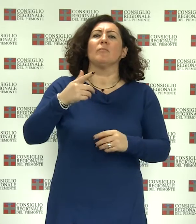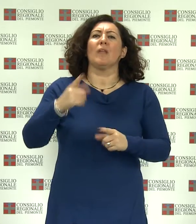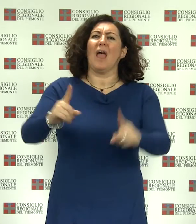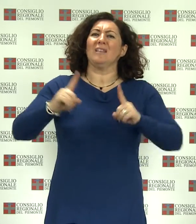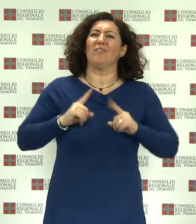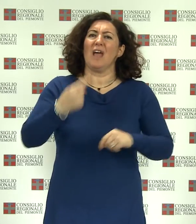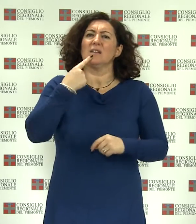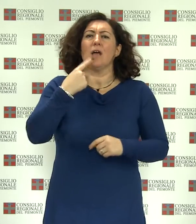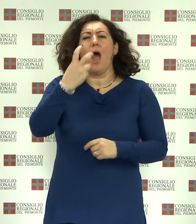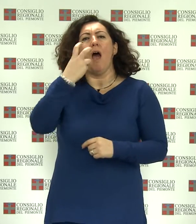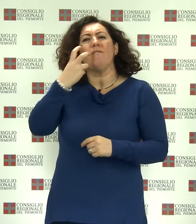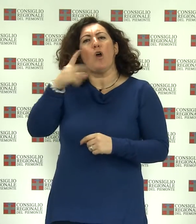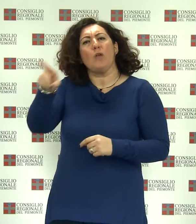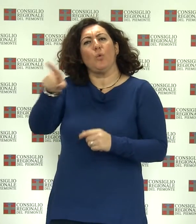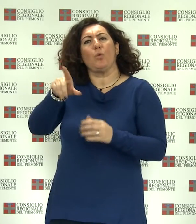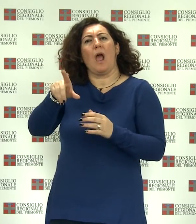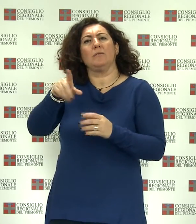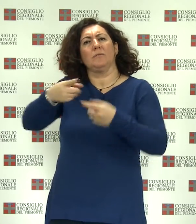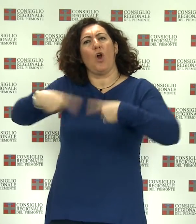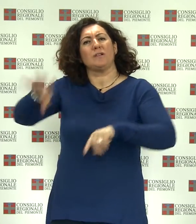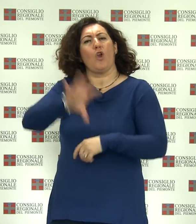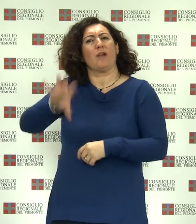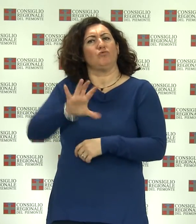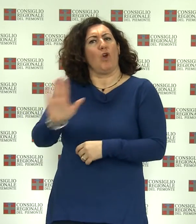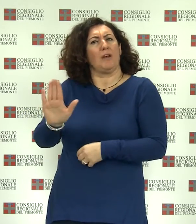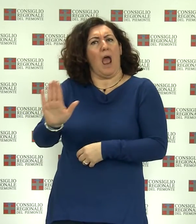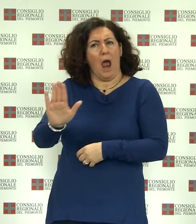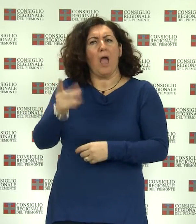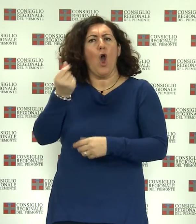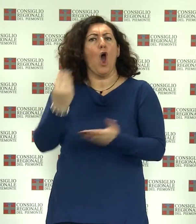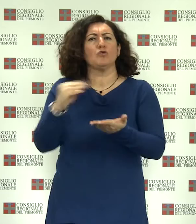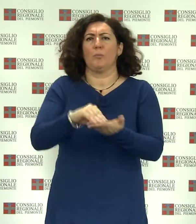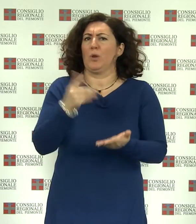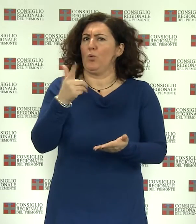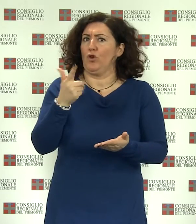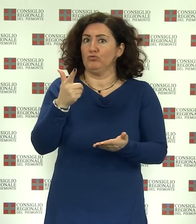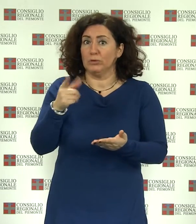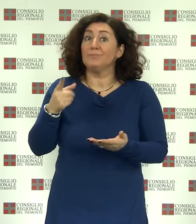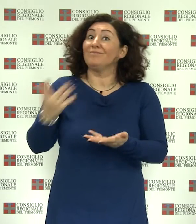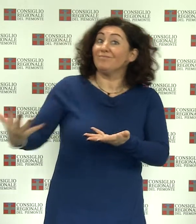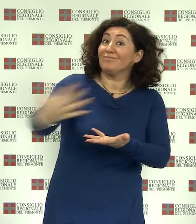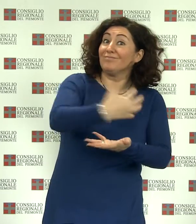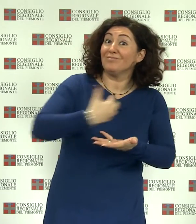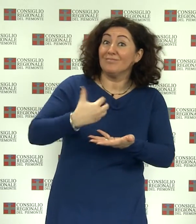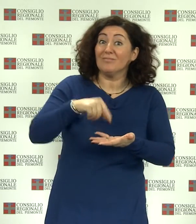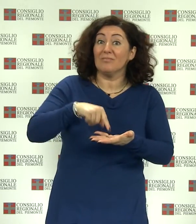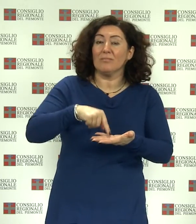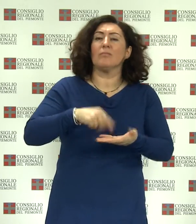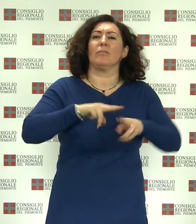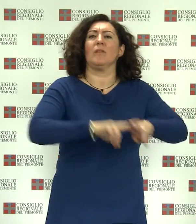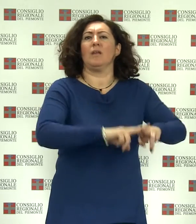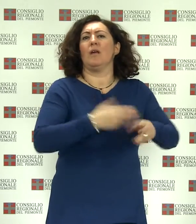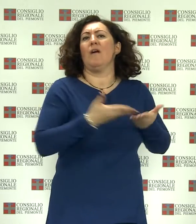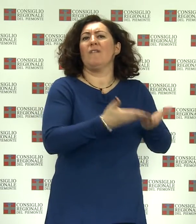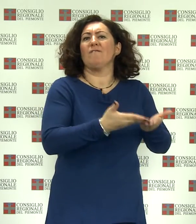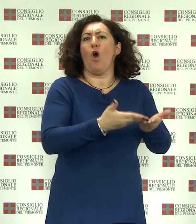quindi senza costi aggiuntivi, e l'eventuale risarcimento sarà utilizzato per interventi in favore della prevenzione della criminalità e in memoria delle vittime